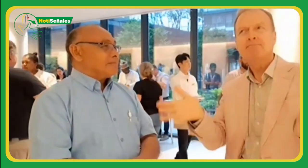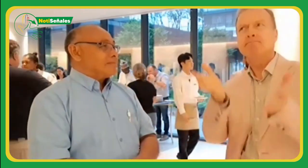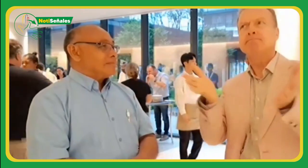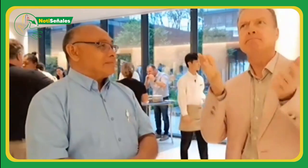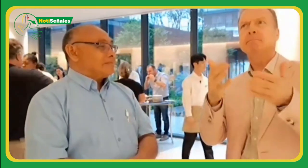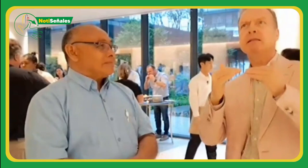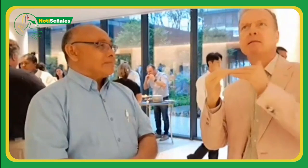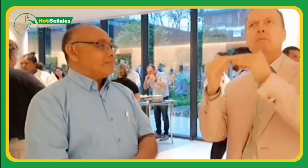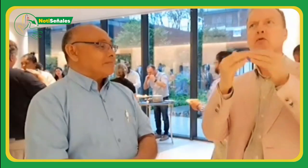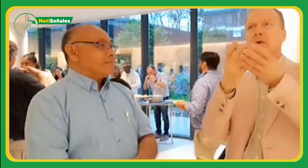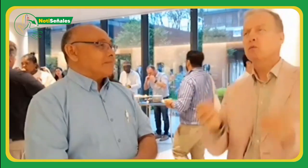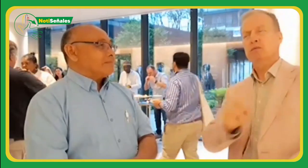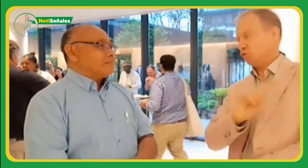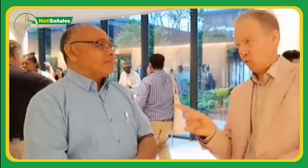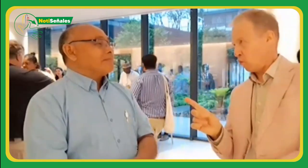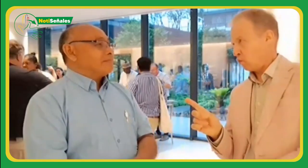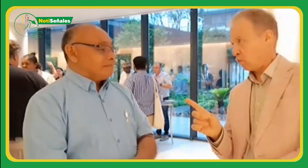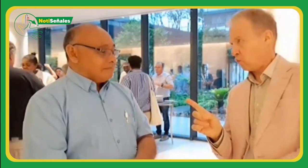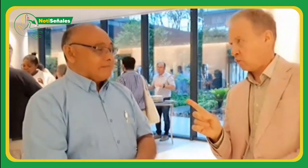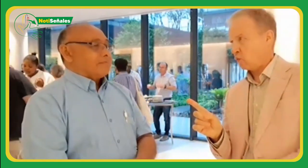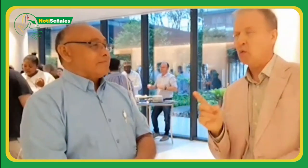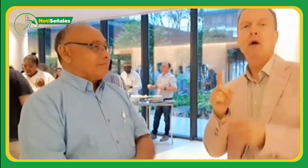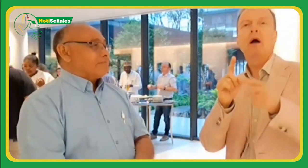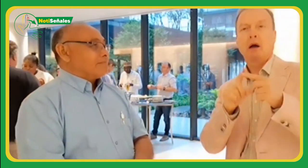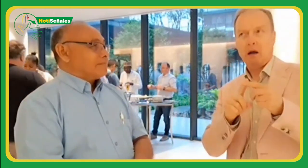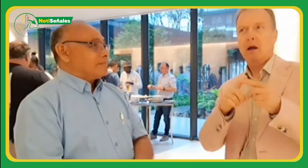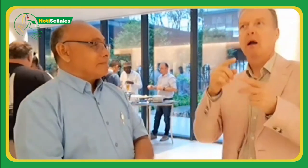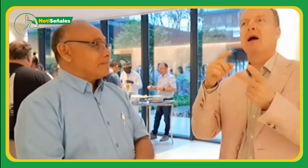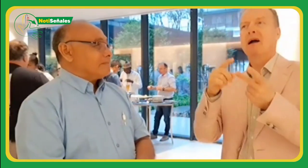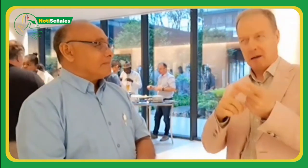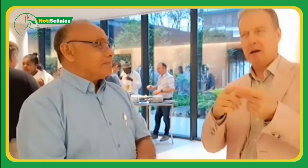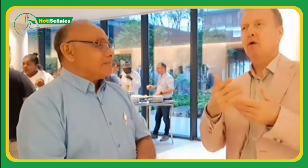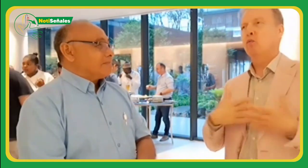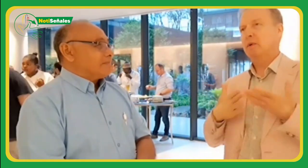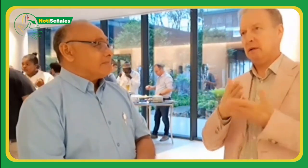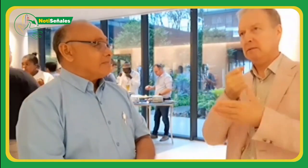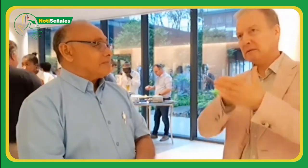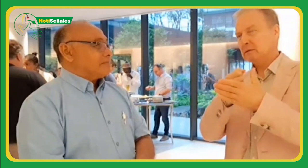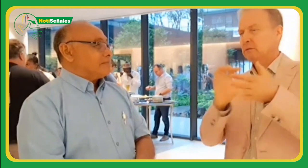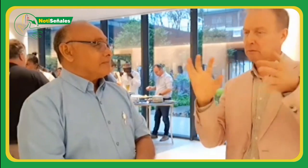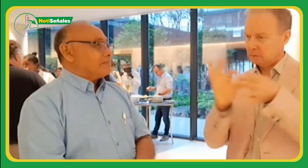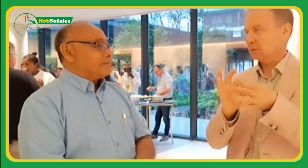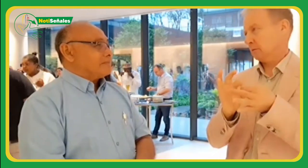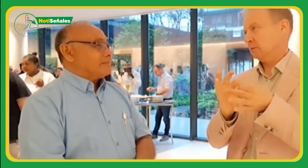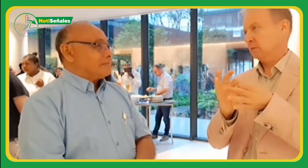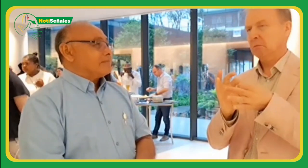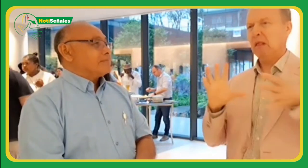sorda debemos promover esta apuesta no podemos permitir el fin de la Democracia pues va enlazada con los Derechos Humanos derechos humanos